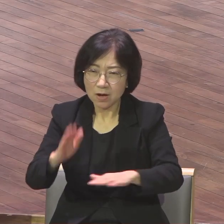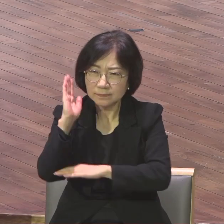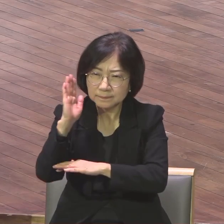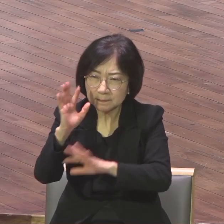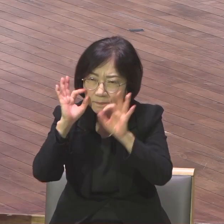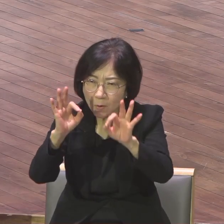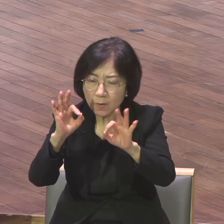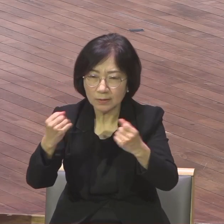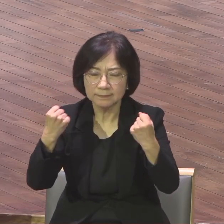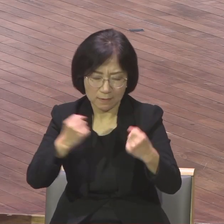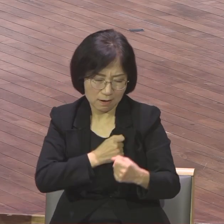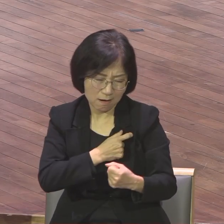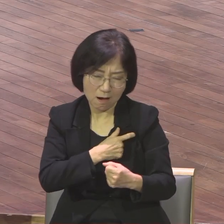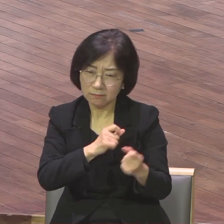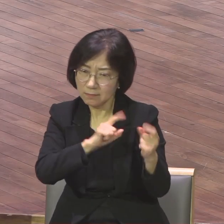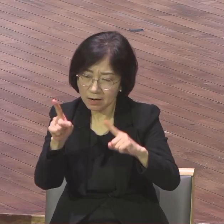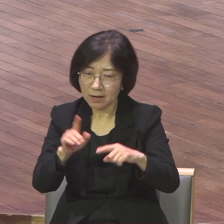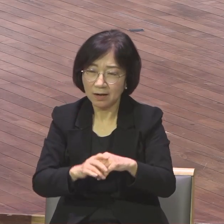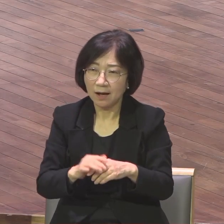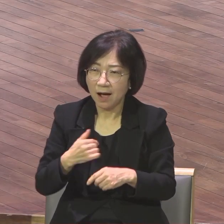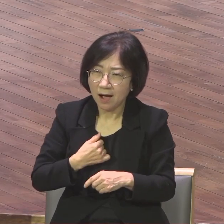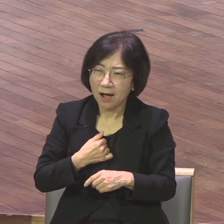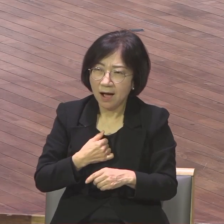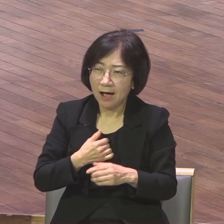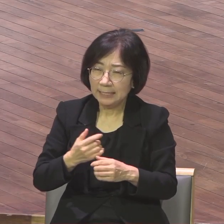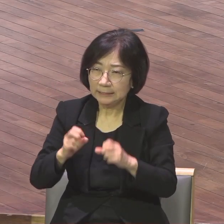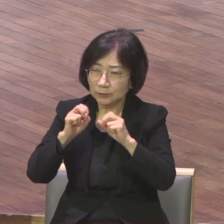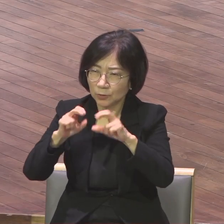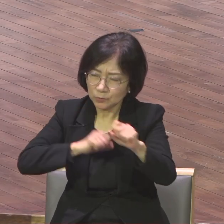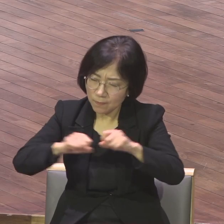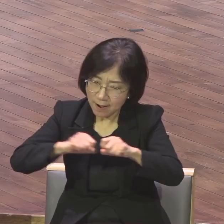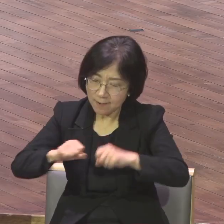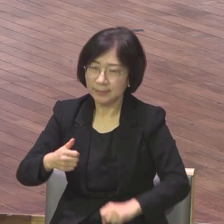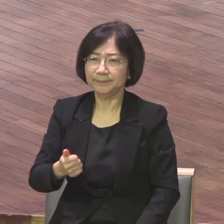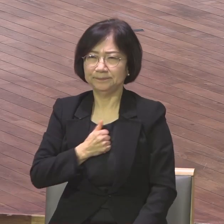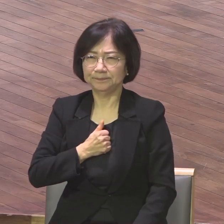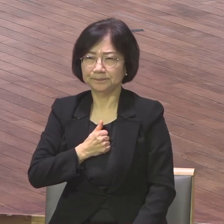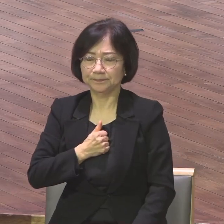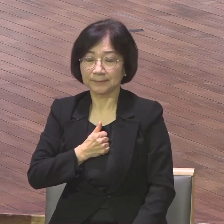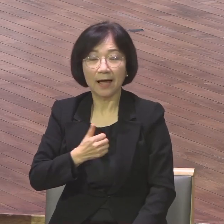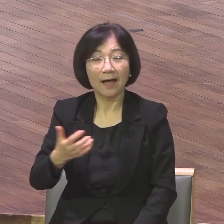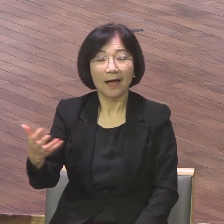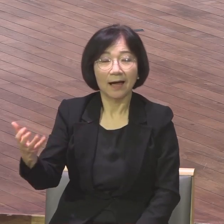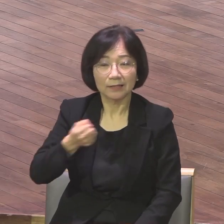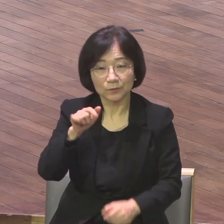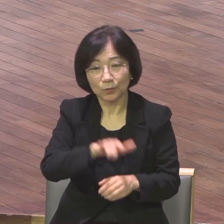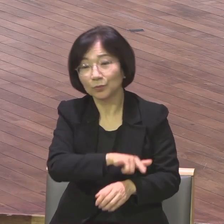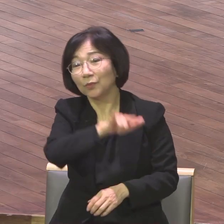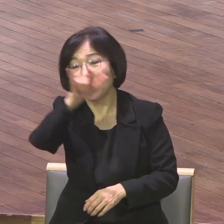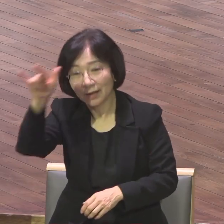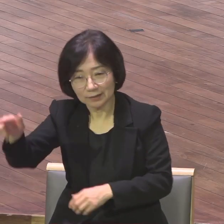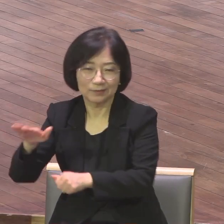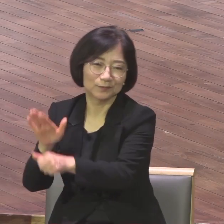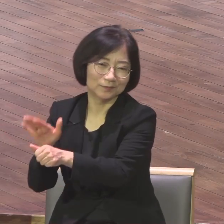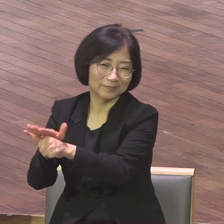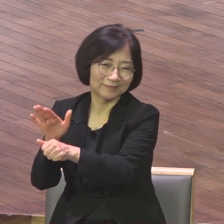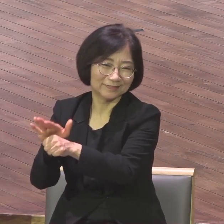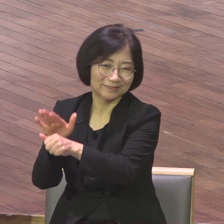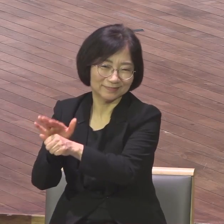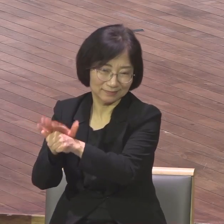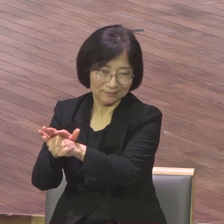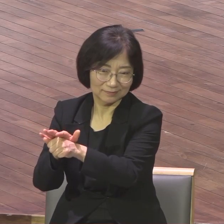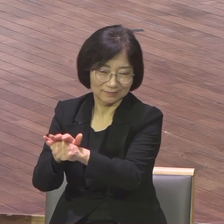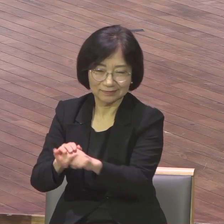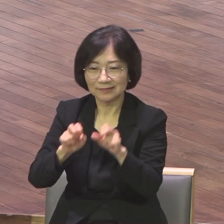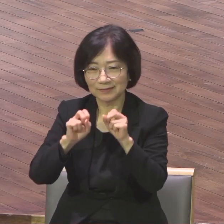얻고 선교사들의 보람을 느끼고 그렇게 선교사의 존재 의식을 가지고 그렇게 정말 그대로 명시공이 선교사들이 다 하는